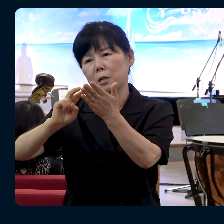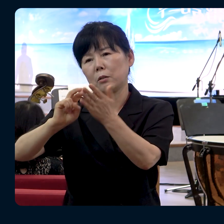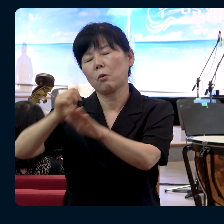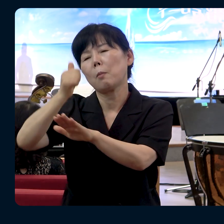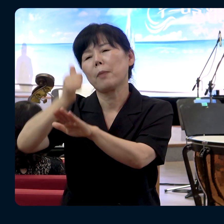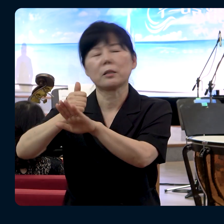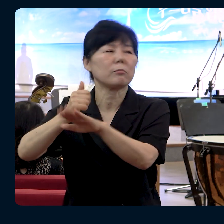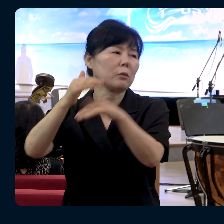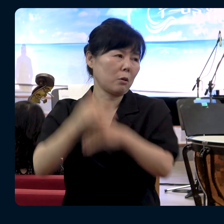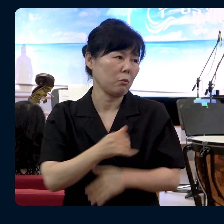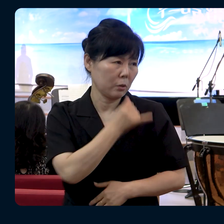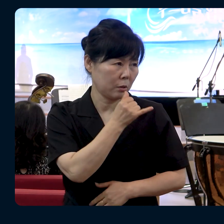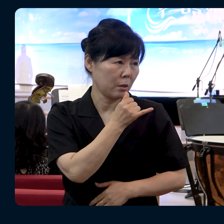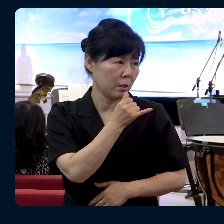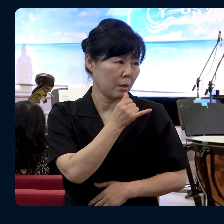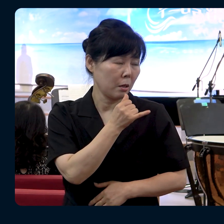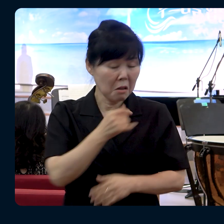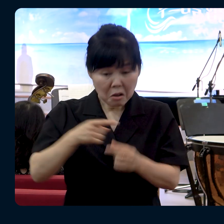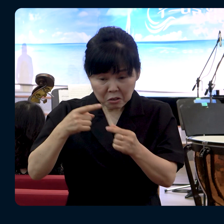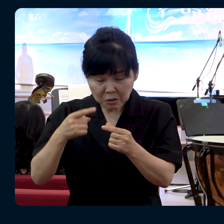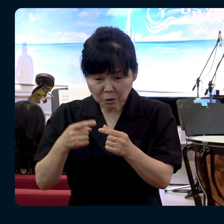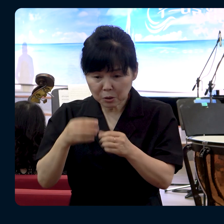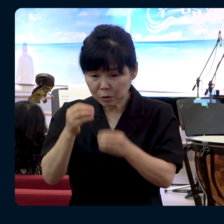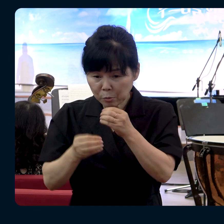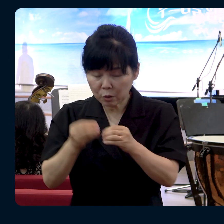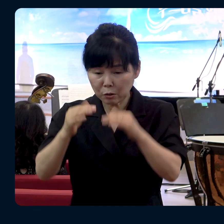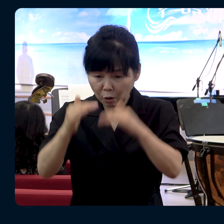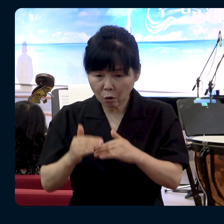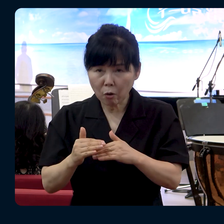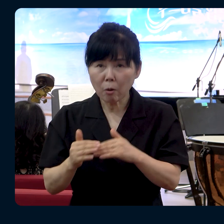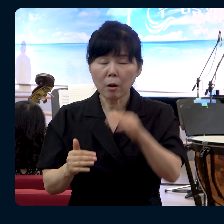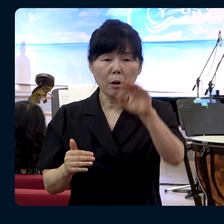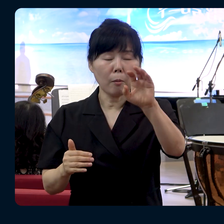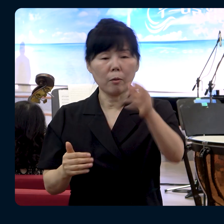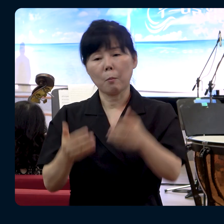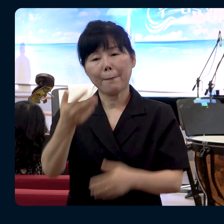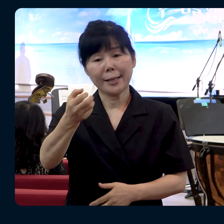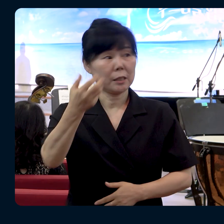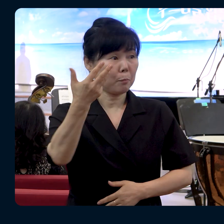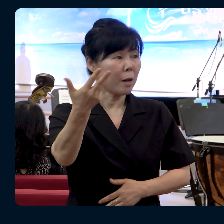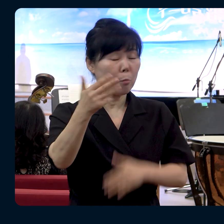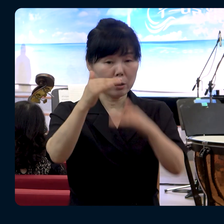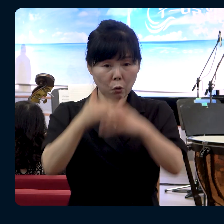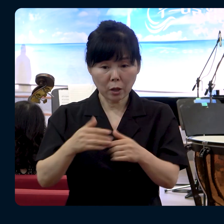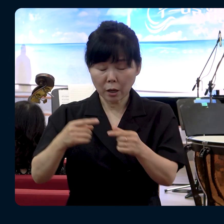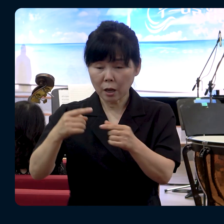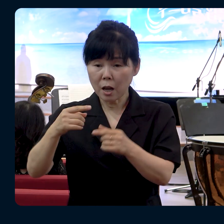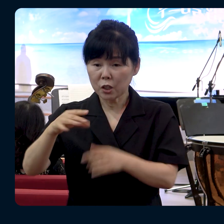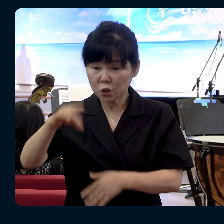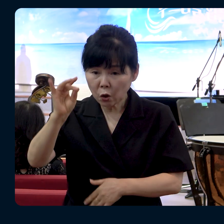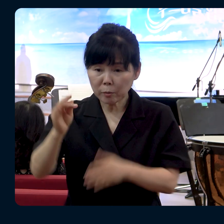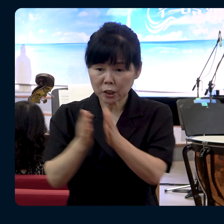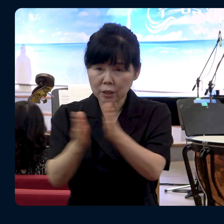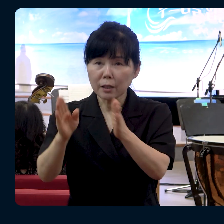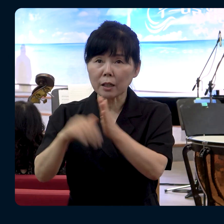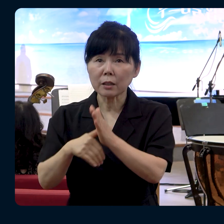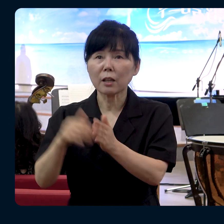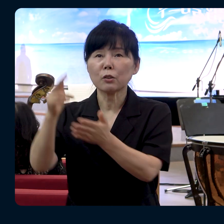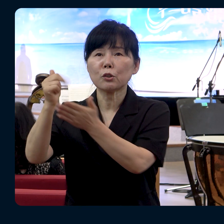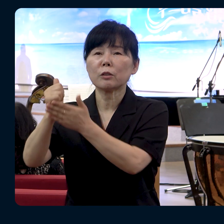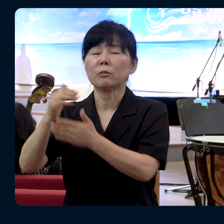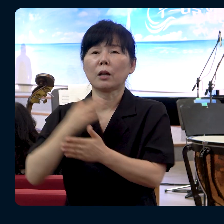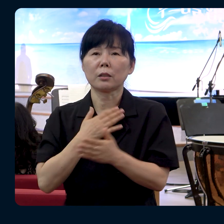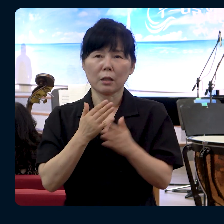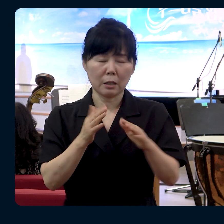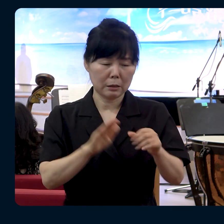하나님을 원망하는 시로 시작하는 구절이 있어요. 근데 그 시편 88편은 이렇게 끝납니다. 주는 내게서